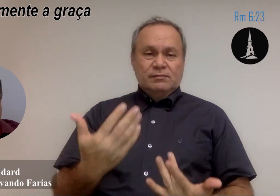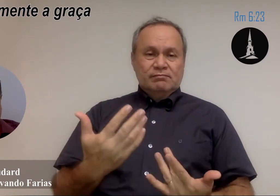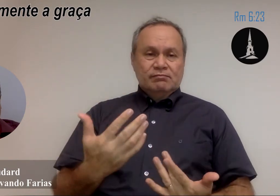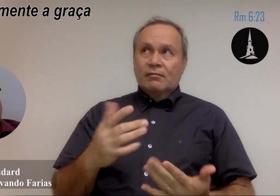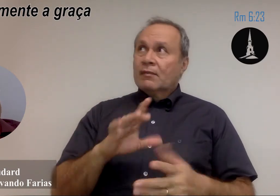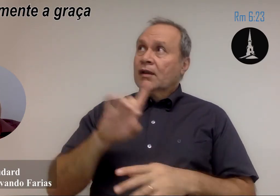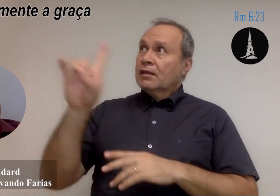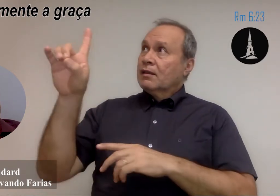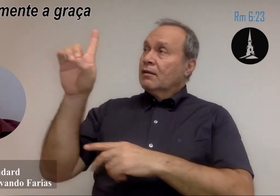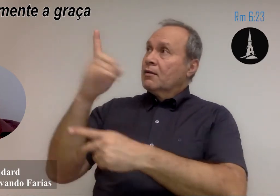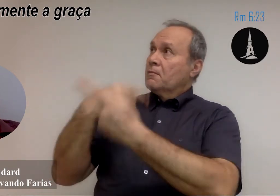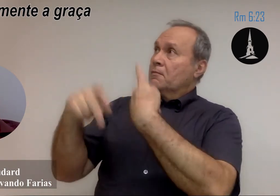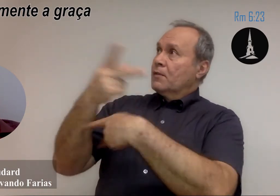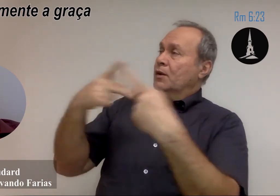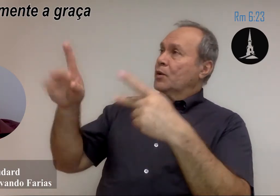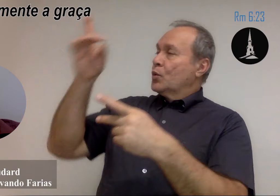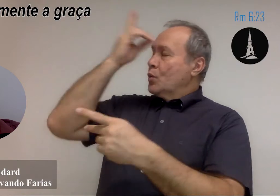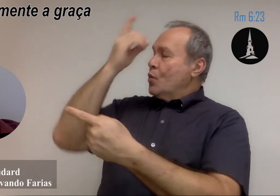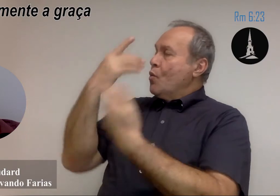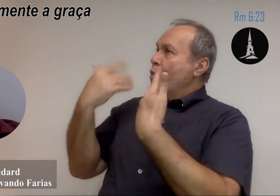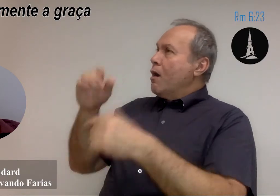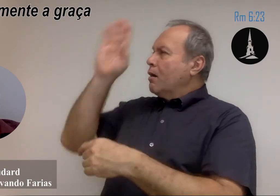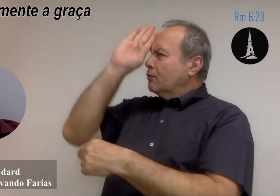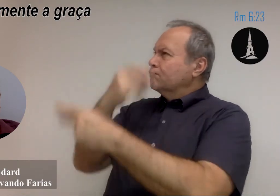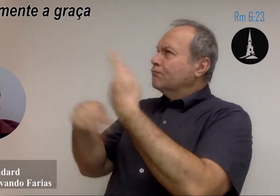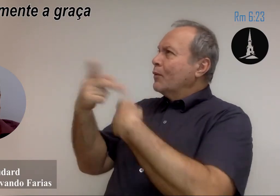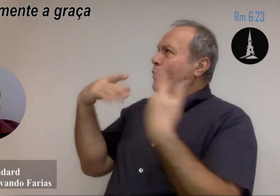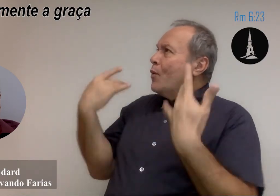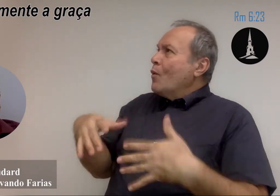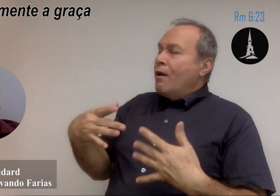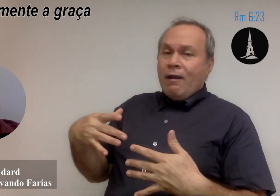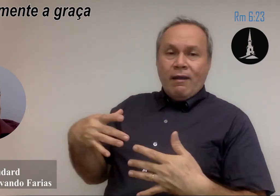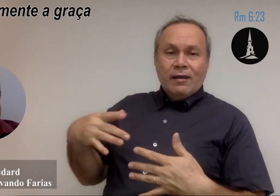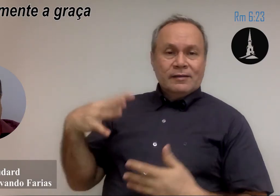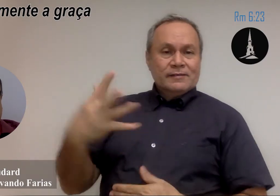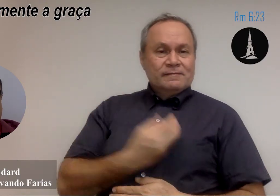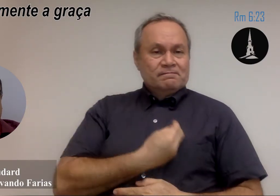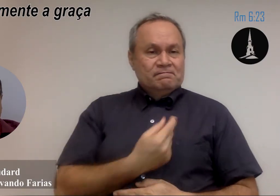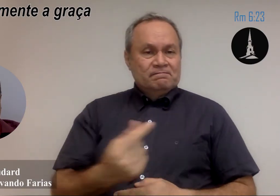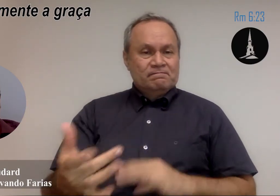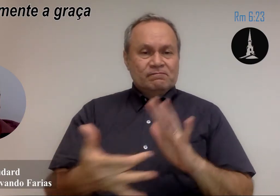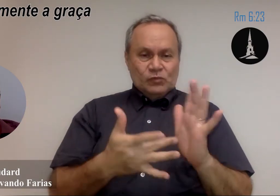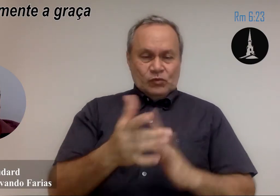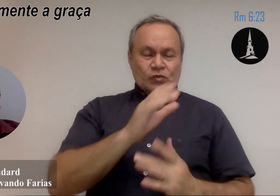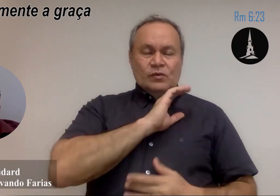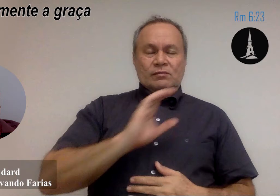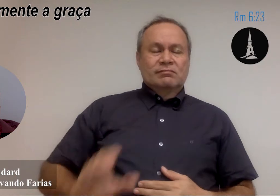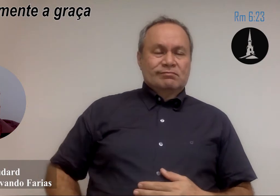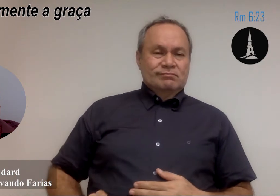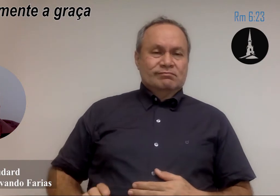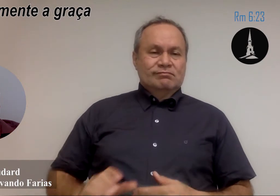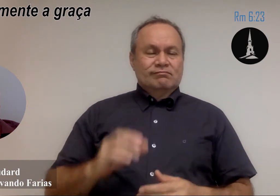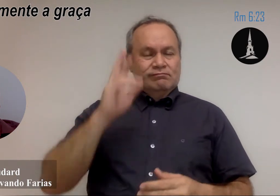presente, gratuito e gracioso de Deus, para mim e para você, é a vida eterna em Cristo Jesus,